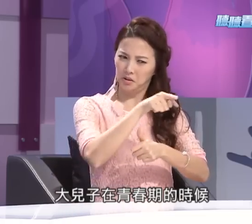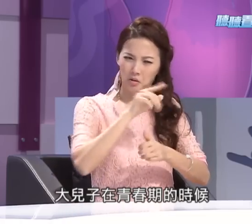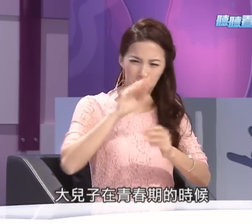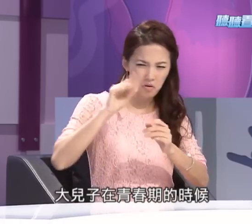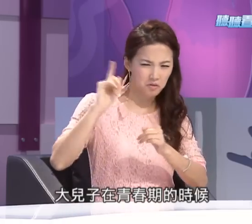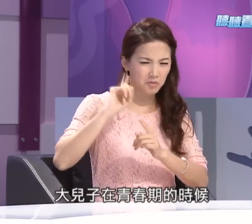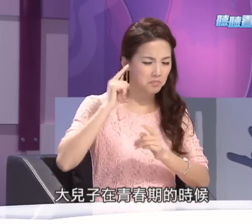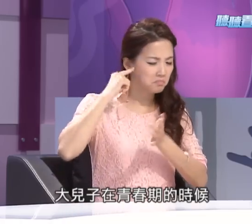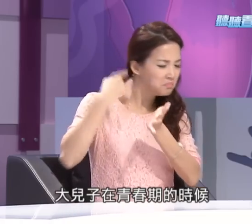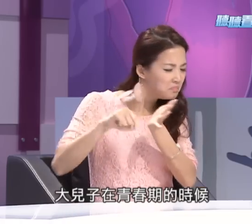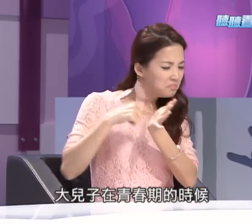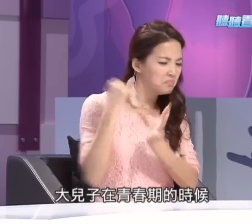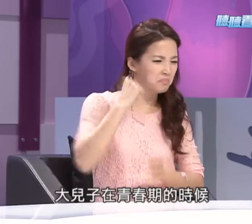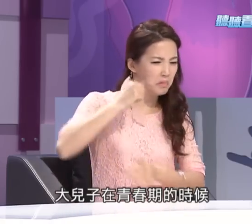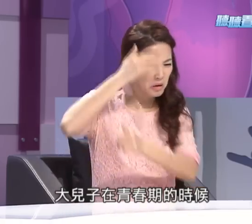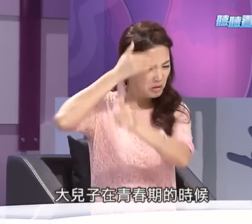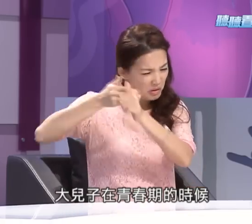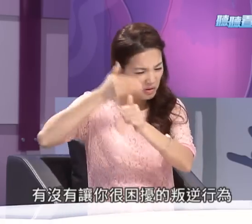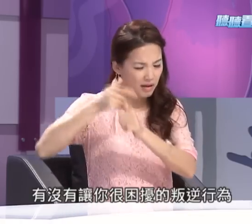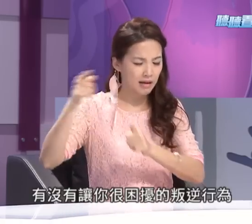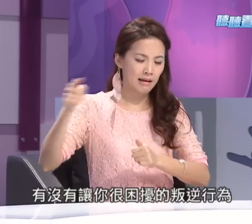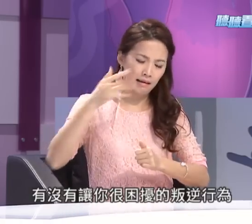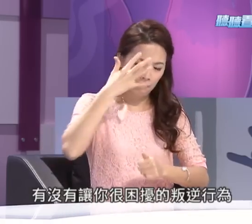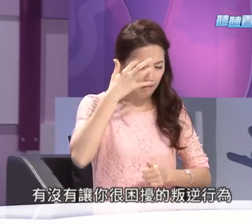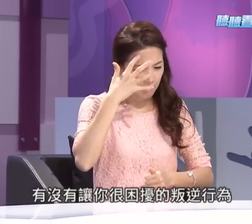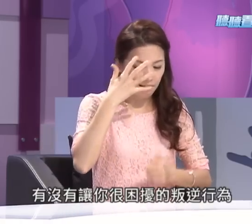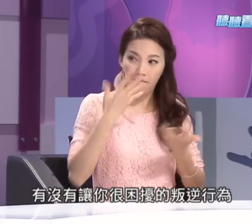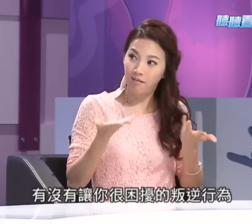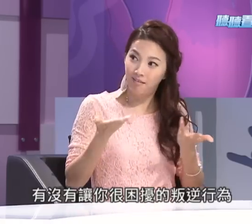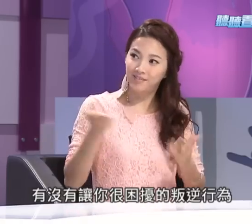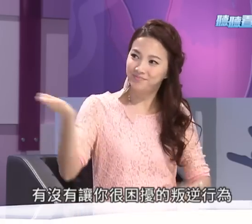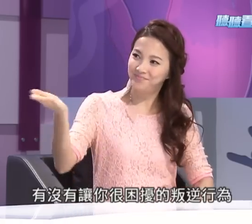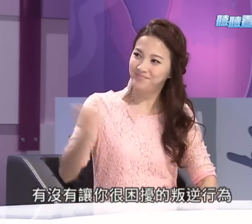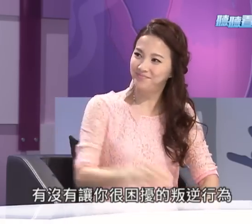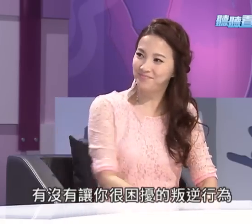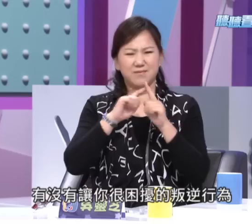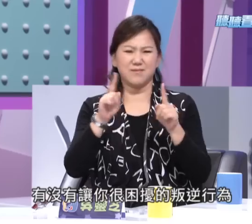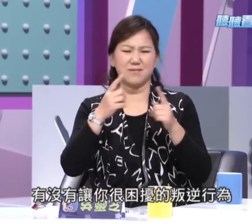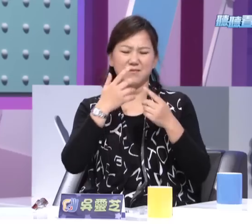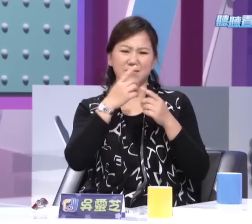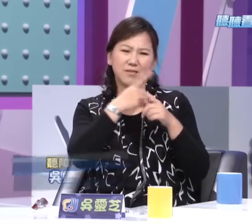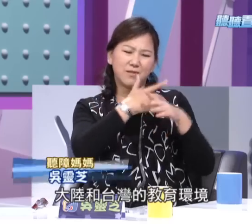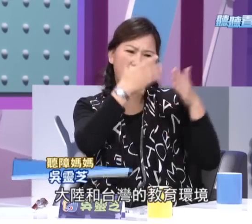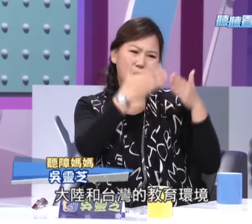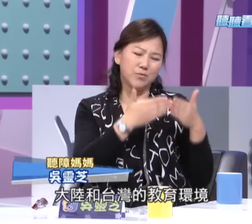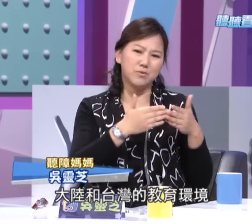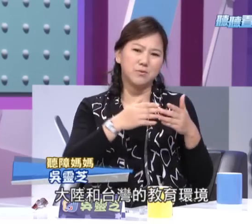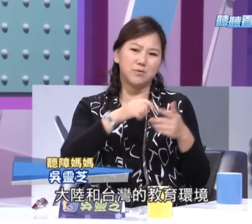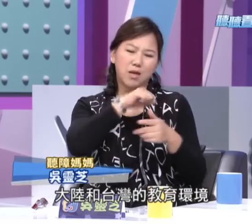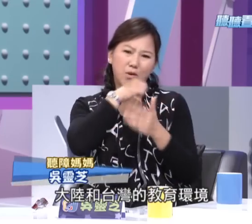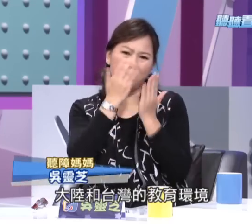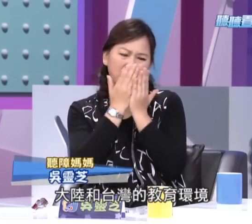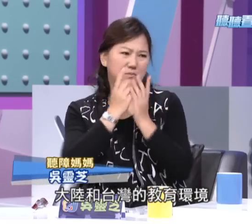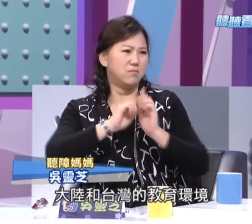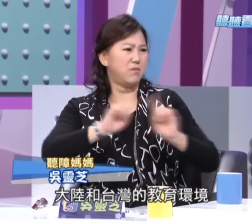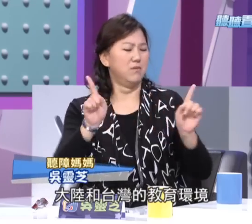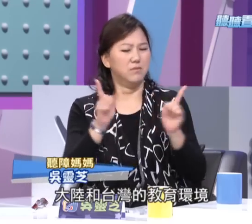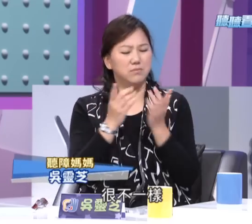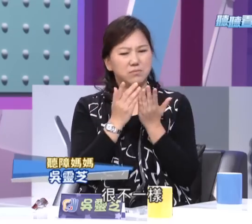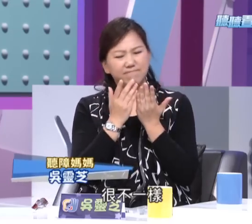在青春期的时候有没有让你很困扰的叛逆行为？大陆和台湾的教育环境很不一